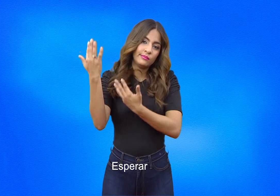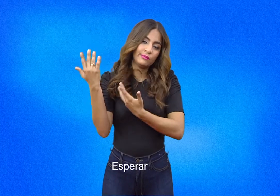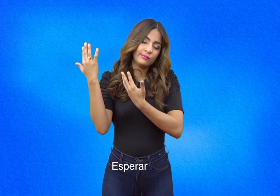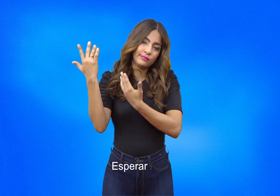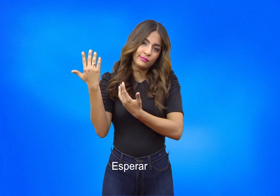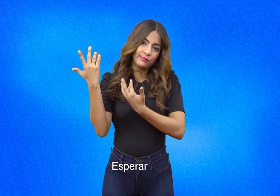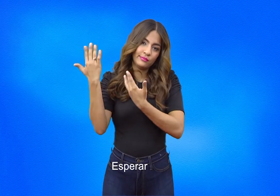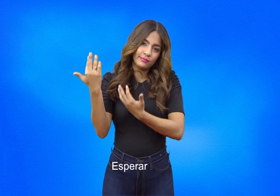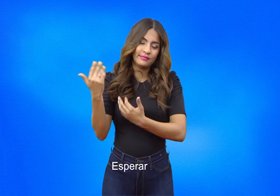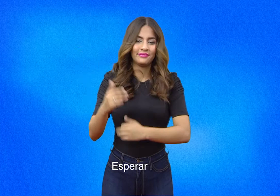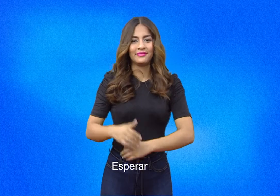Esperar.